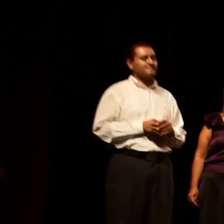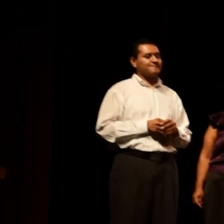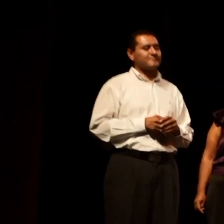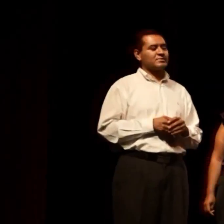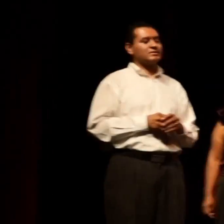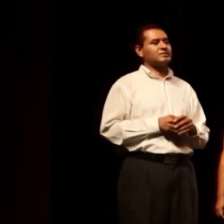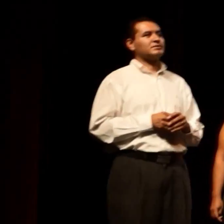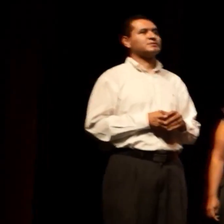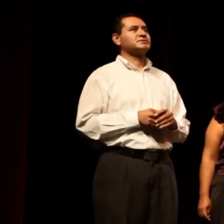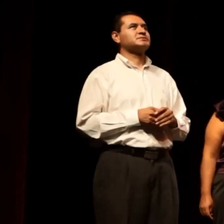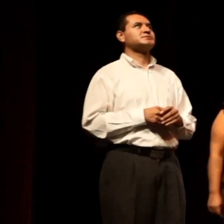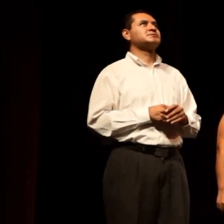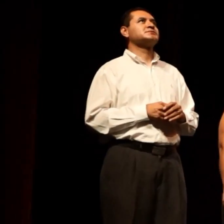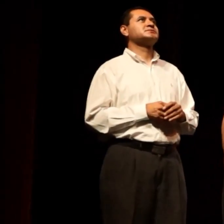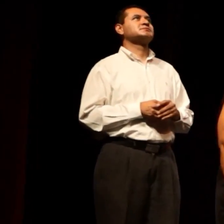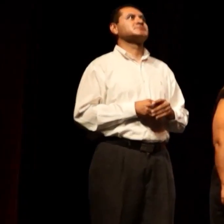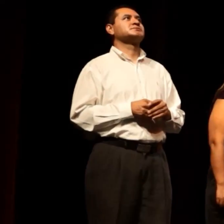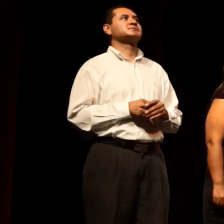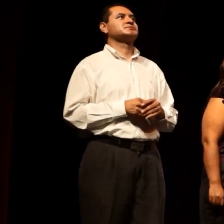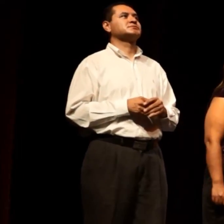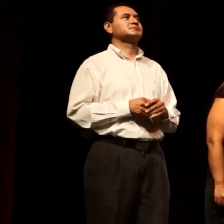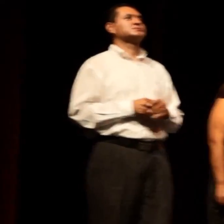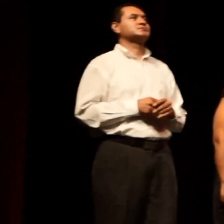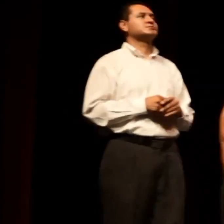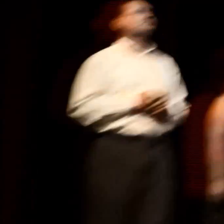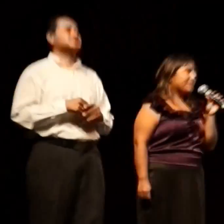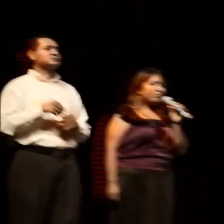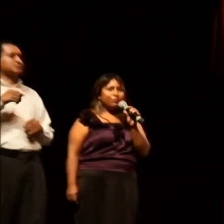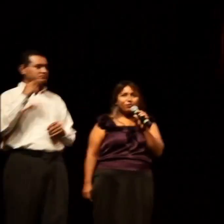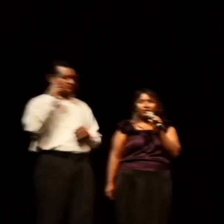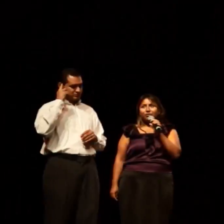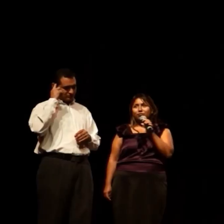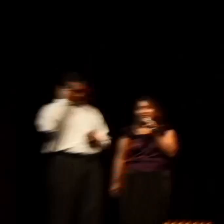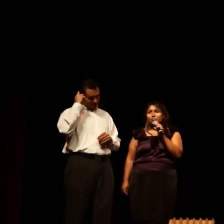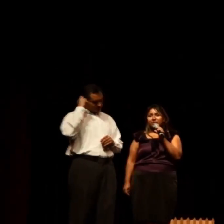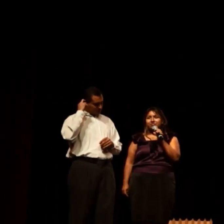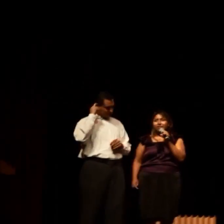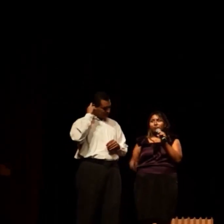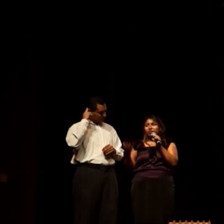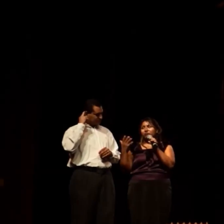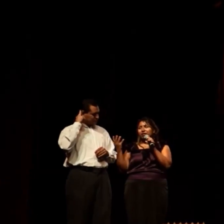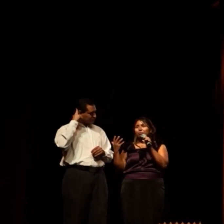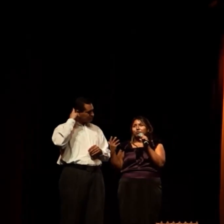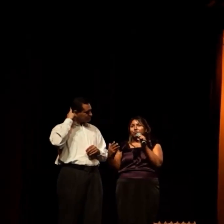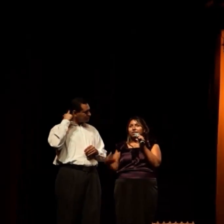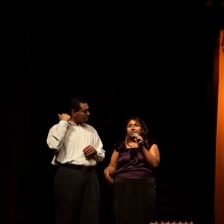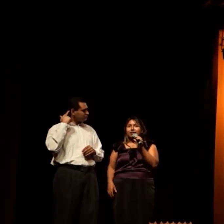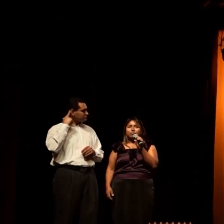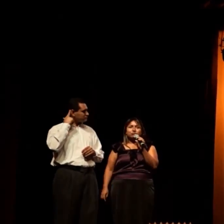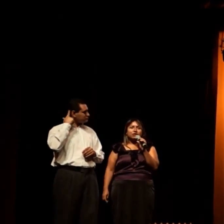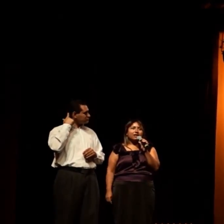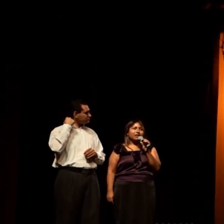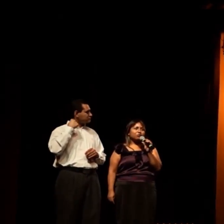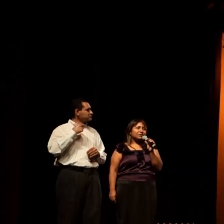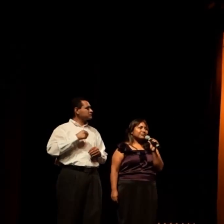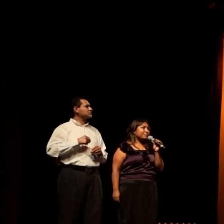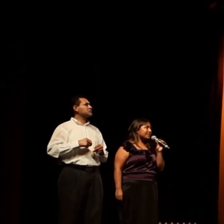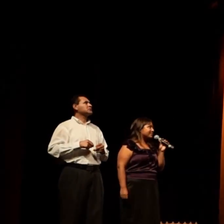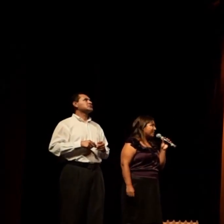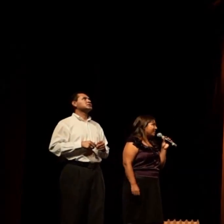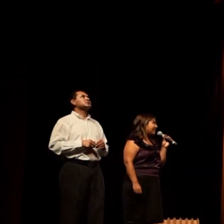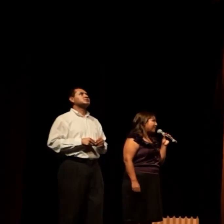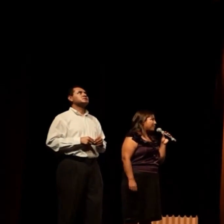También quisiera pedirles un aplauso extra para Corina porque fue mi apoyo en todo el semestre, fue el apoyo de ambos en